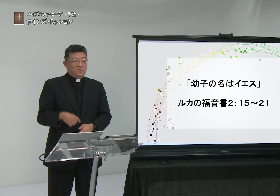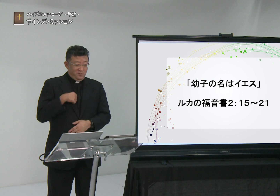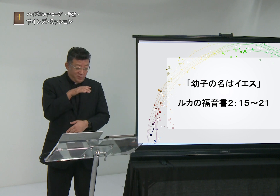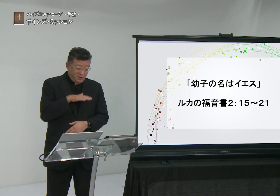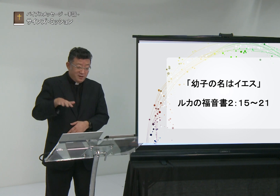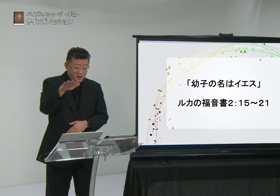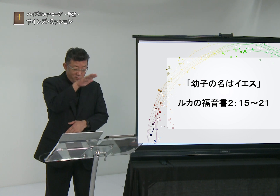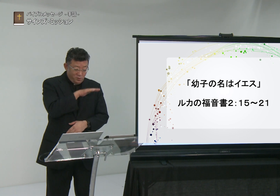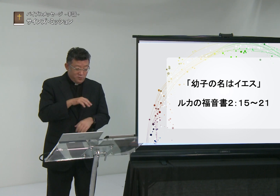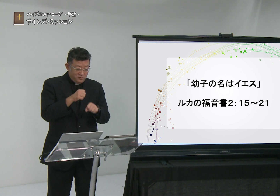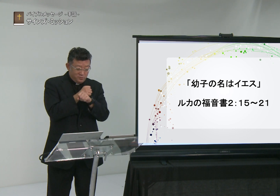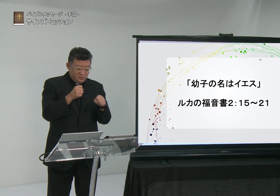こんにちは